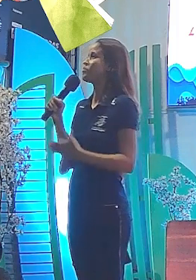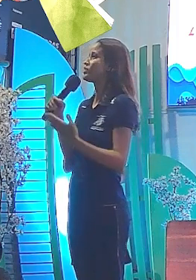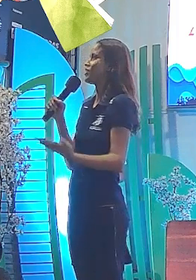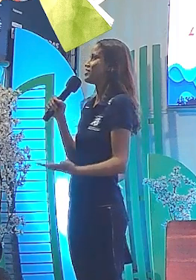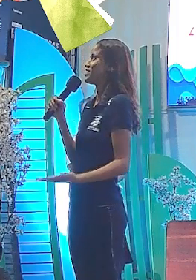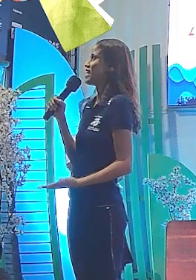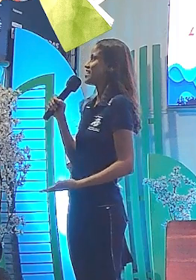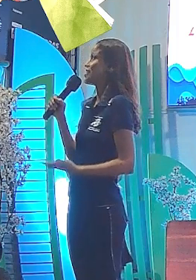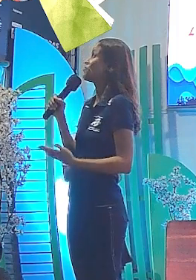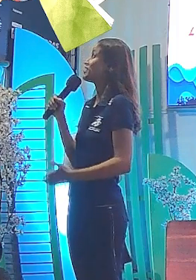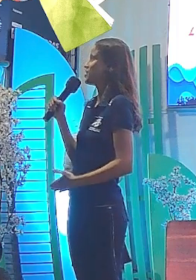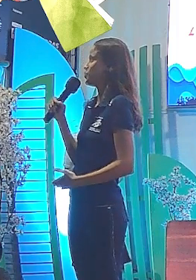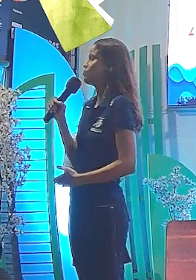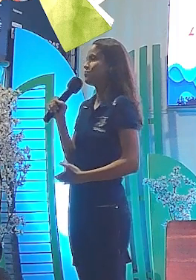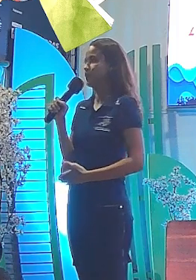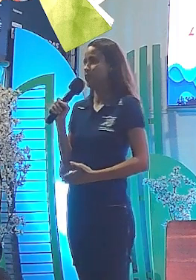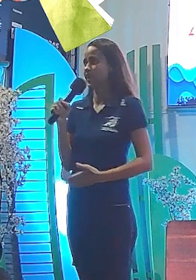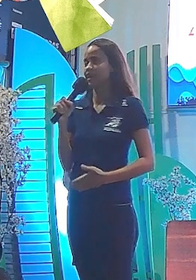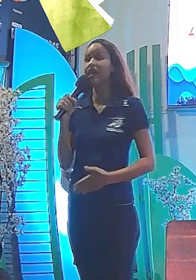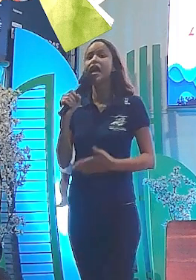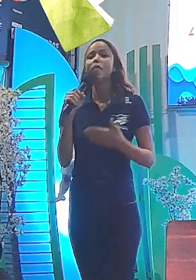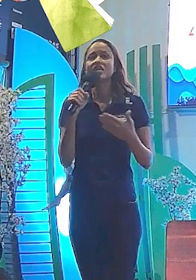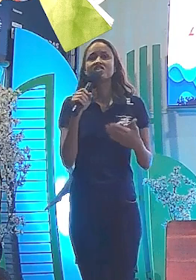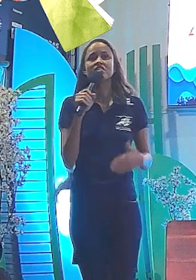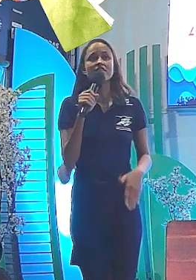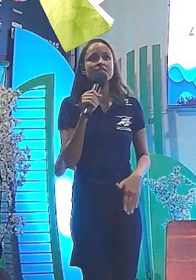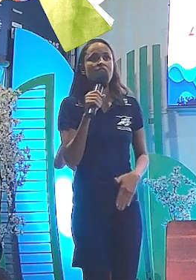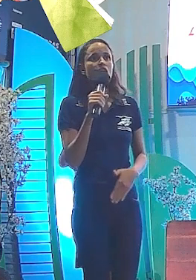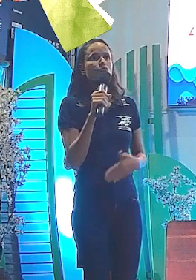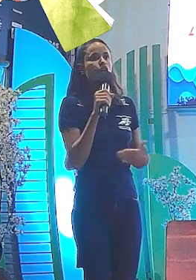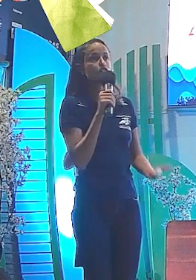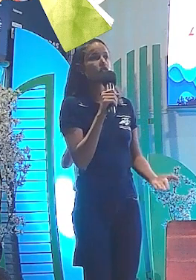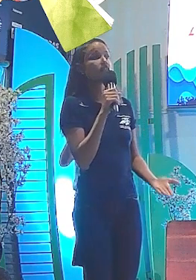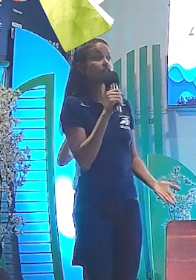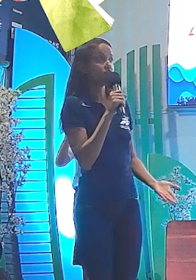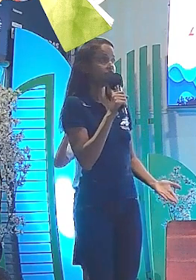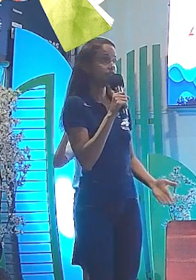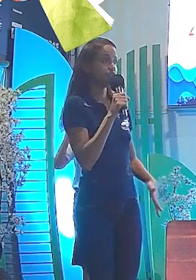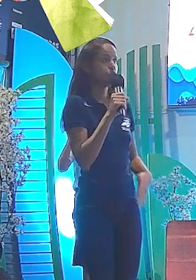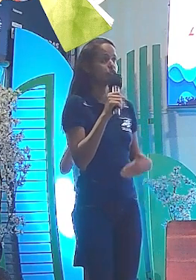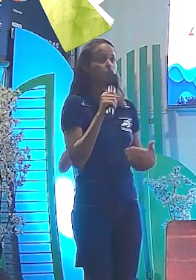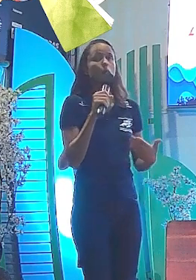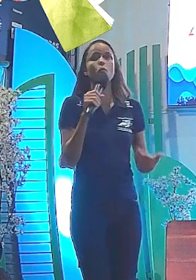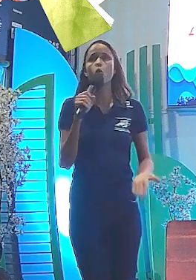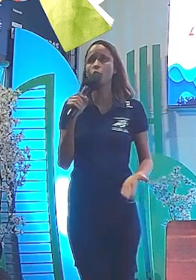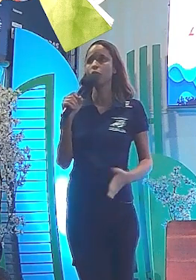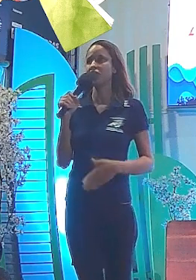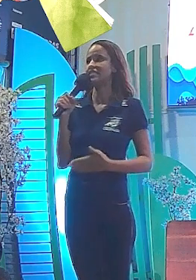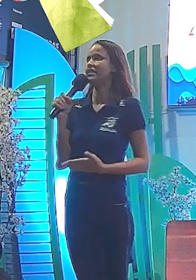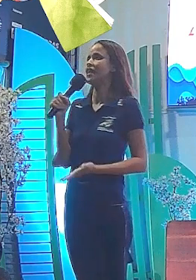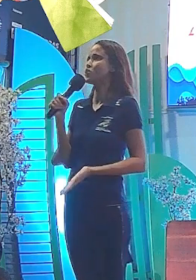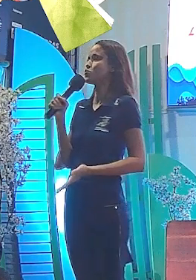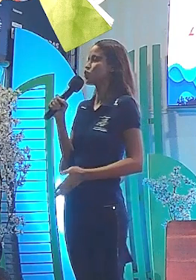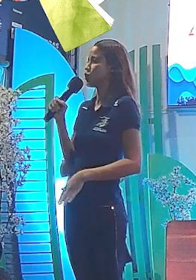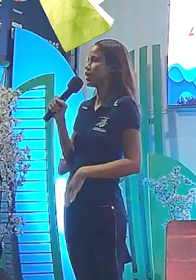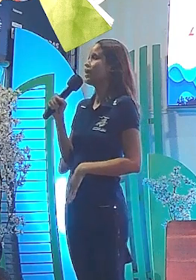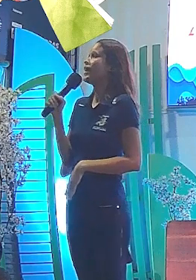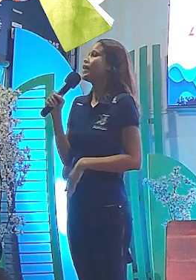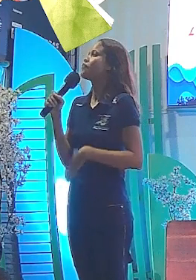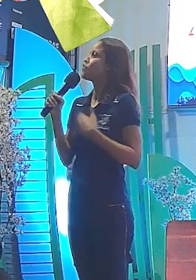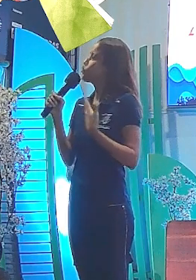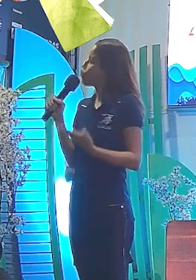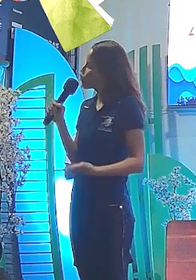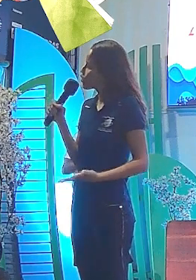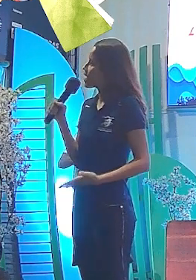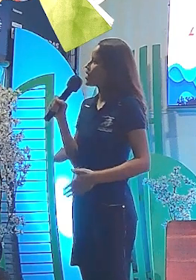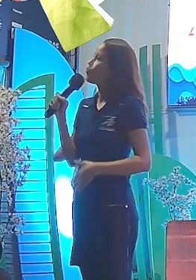FIPF. Vamos ter uma atividade aqui infantil, pela manhã, para a gente lançar o nosso novo livro infantil, que chama Momo, Assim Nasce Uma História,